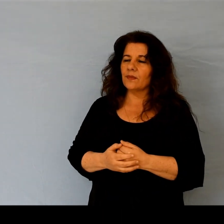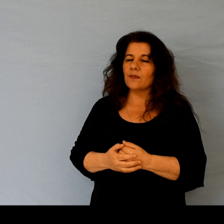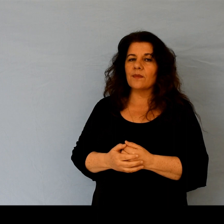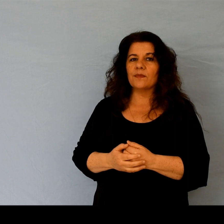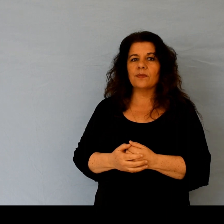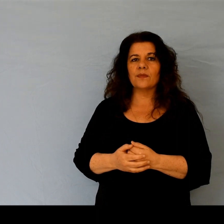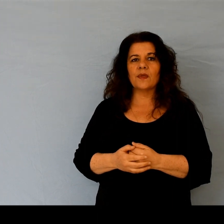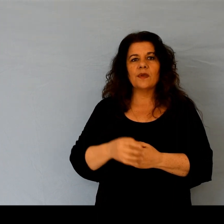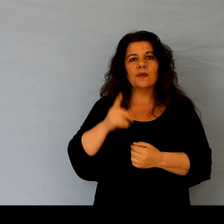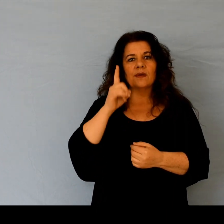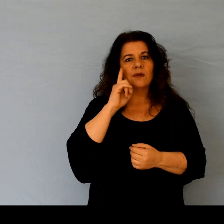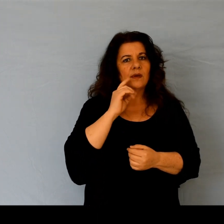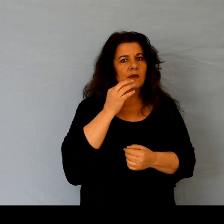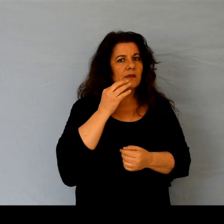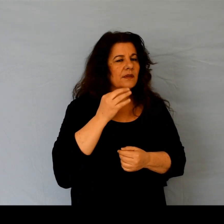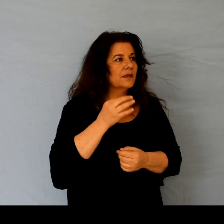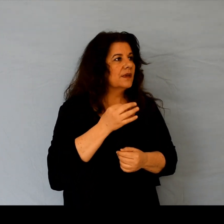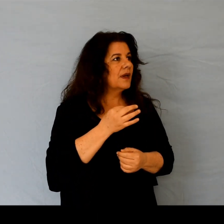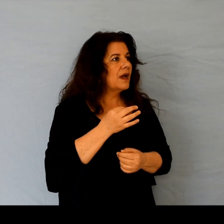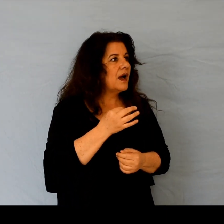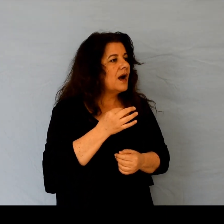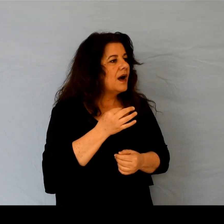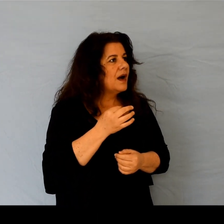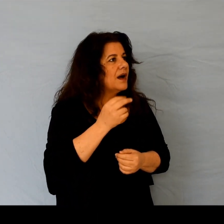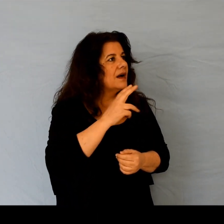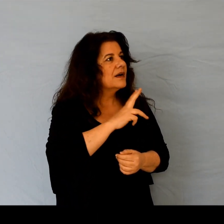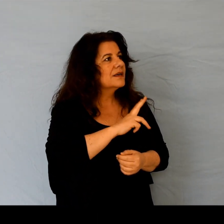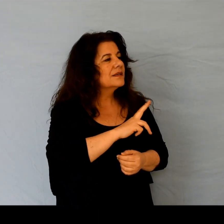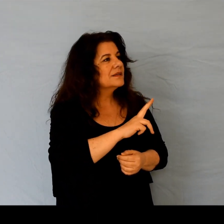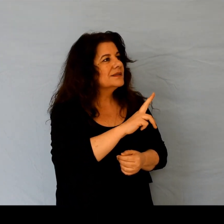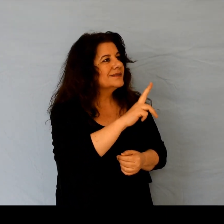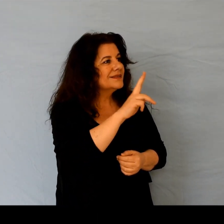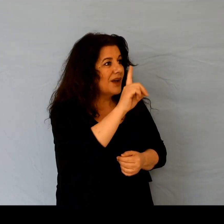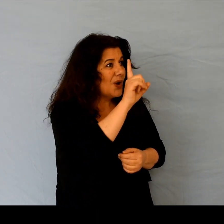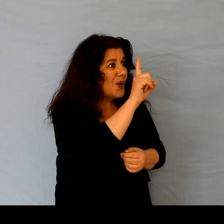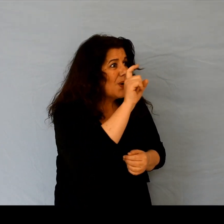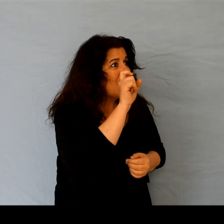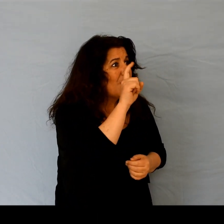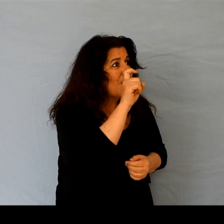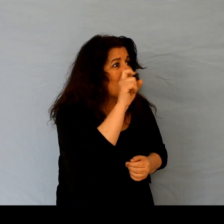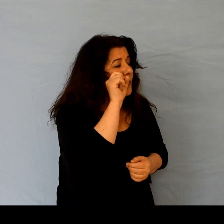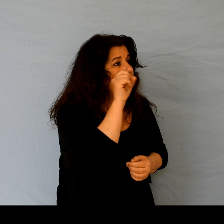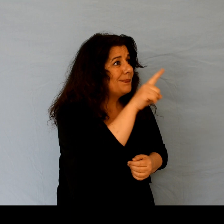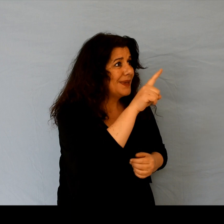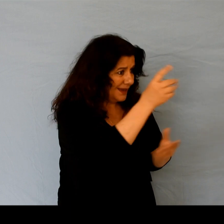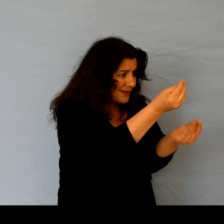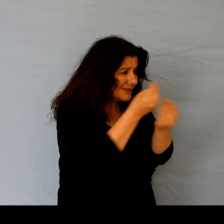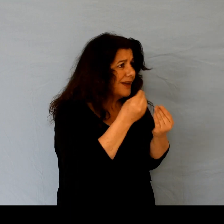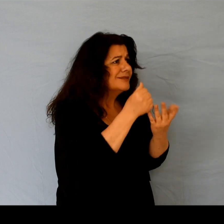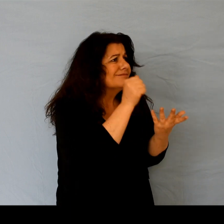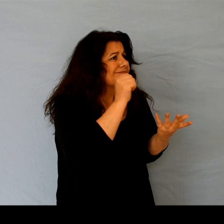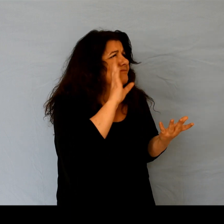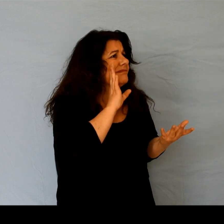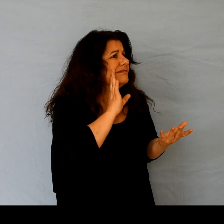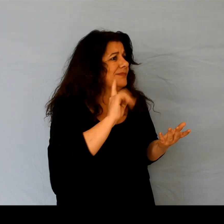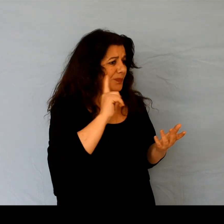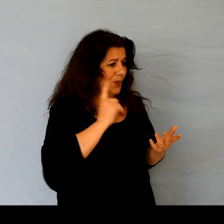La femme lui dit : « Seigneur, donne-moi de cette eau, que je n'ai plus soif et que je n'ai